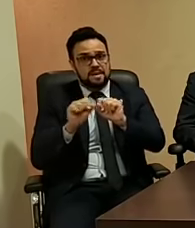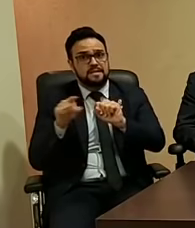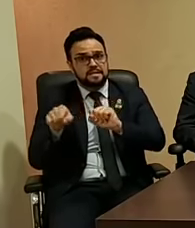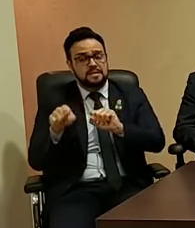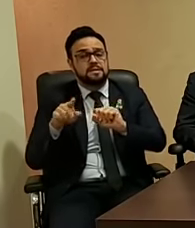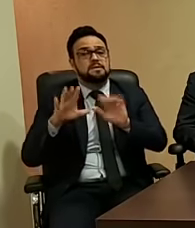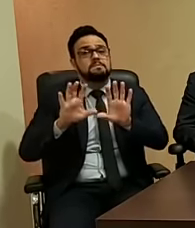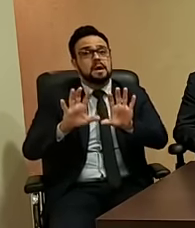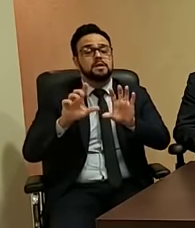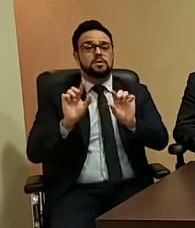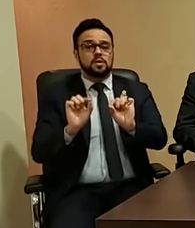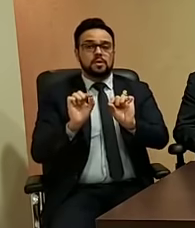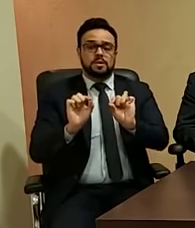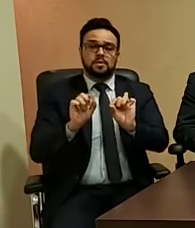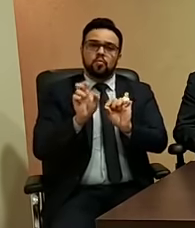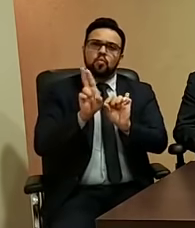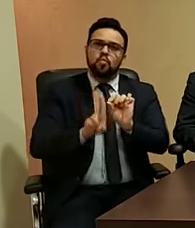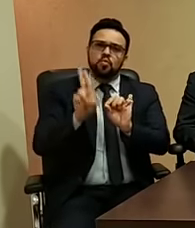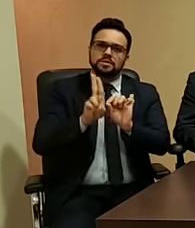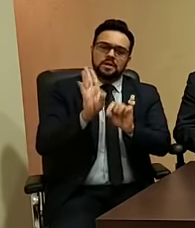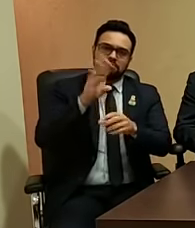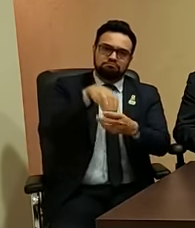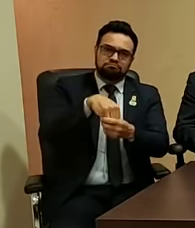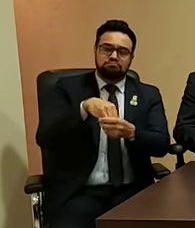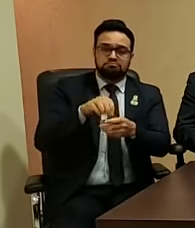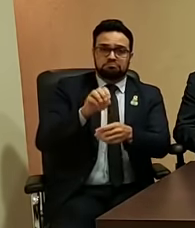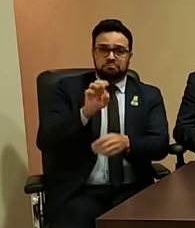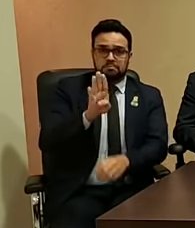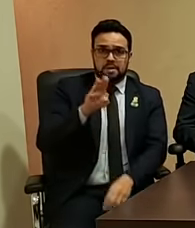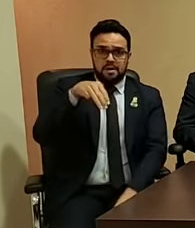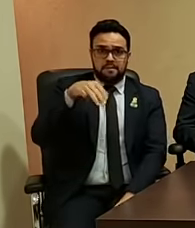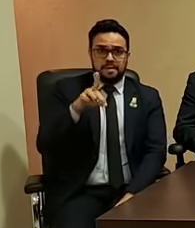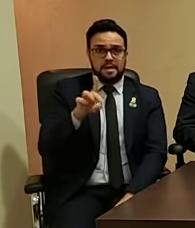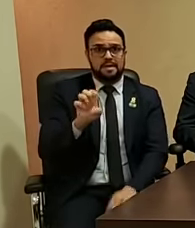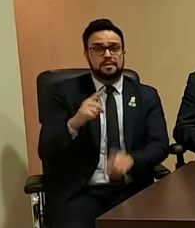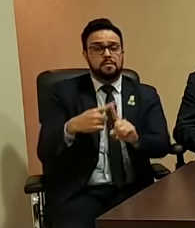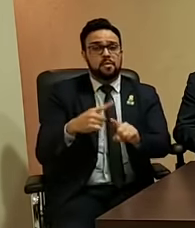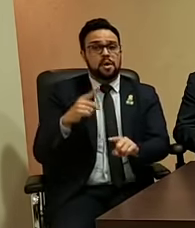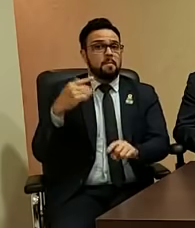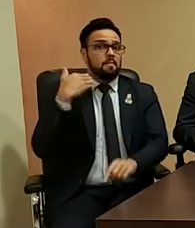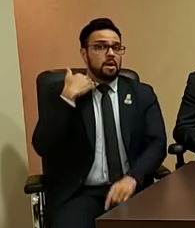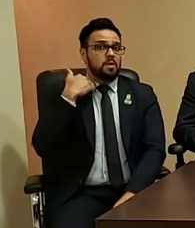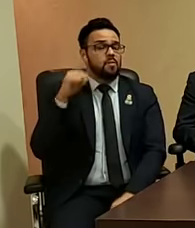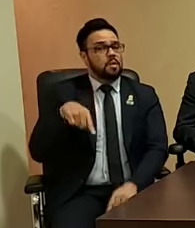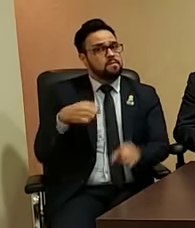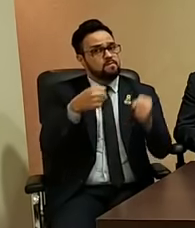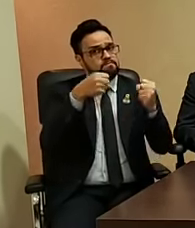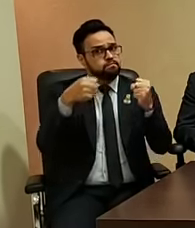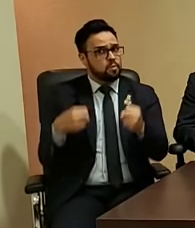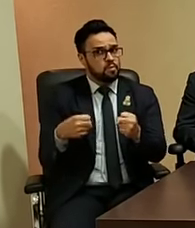foi uma maneira de usar o BNDES bastante inteligente. Exato, e o banco é uma potência, né, presidente?